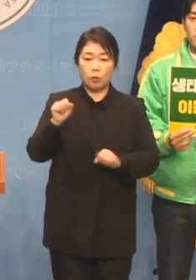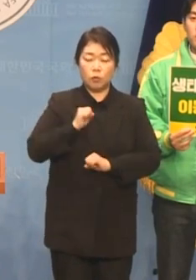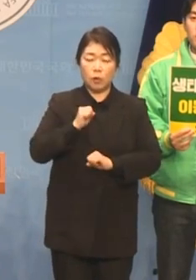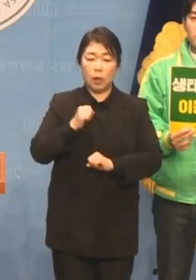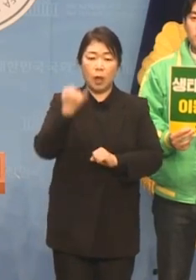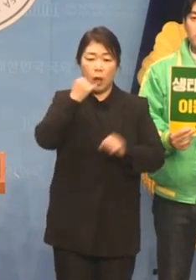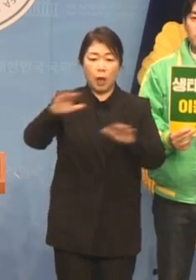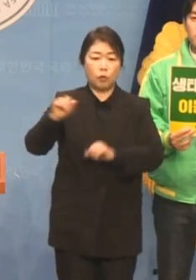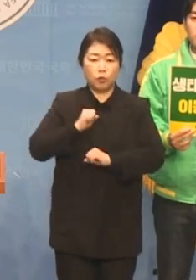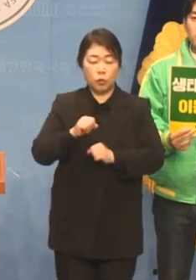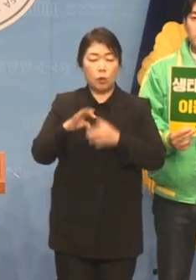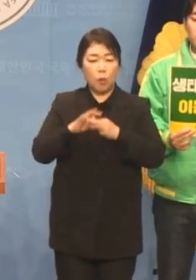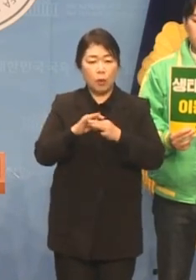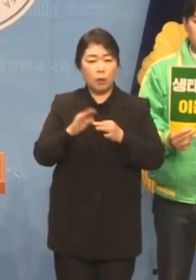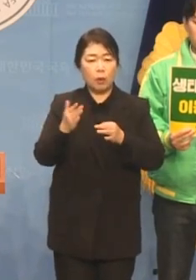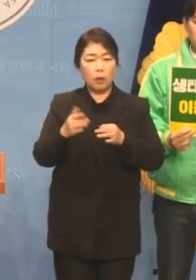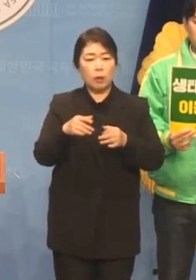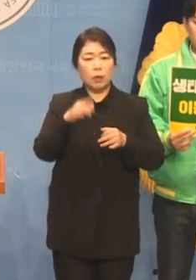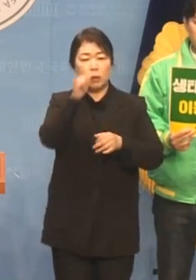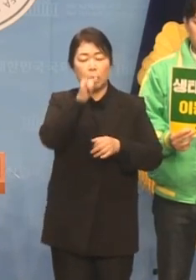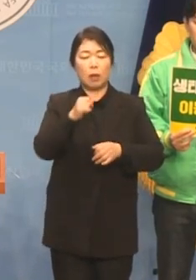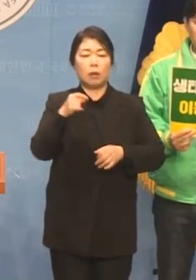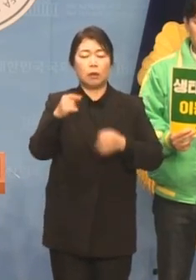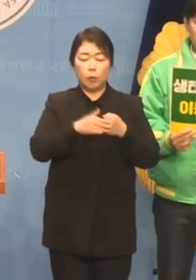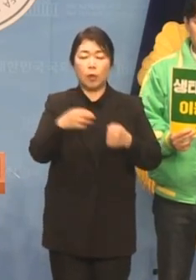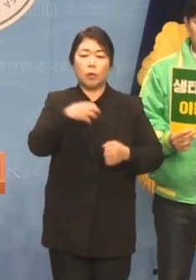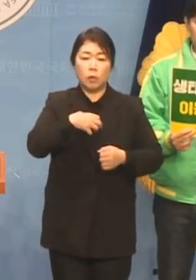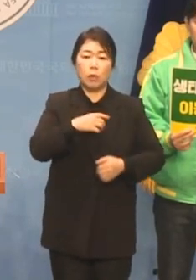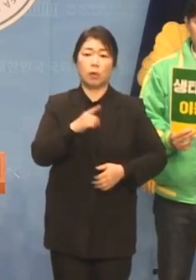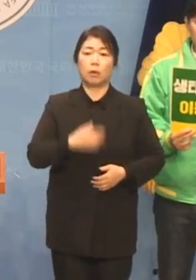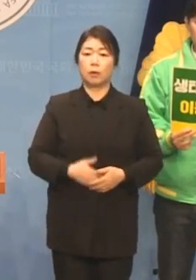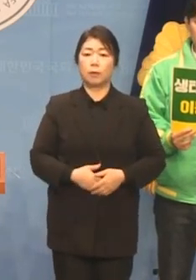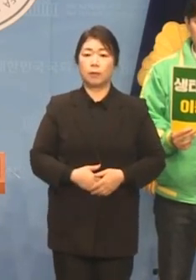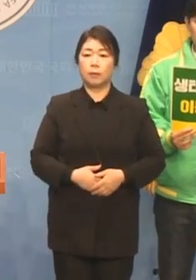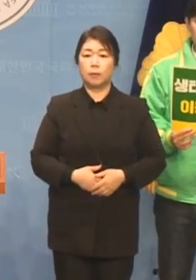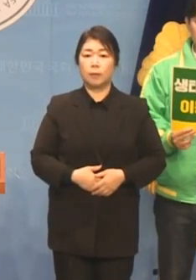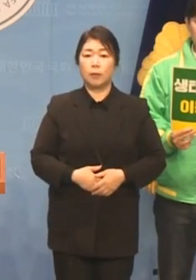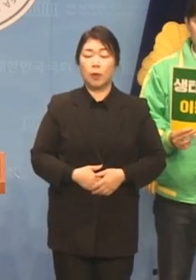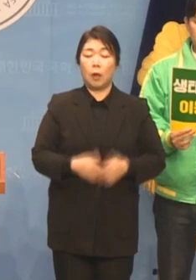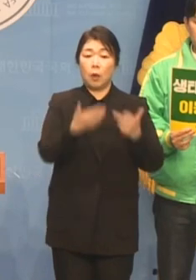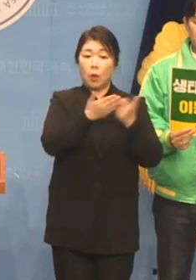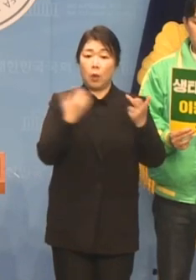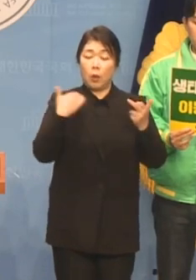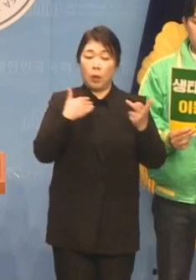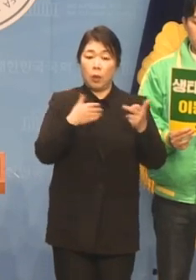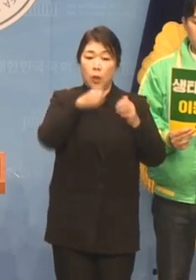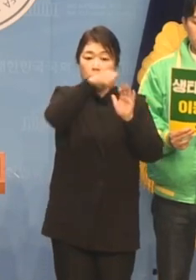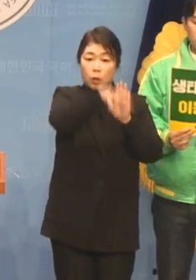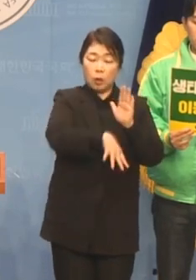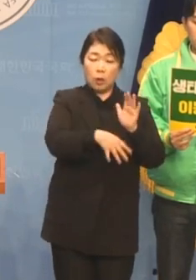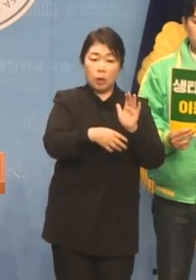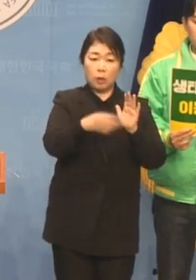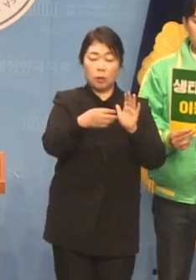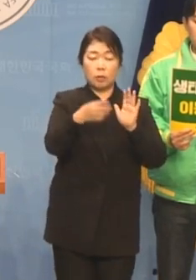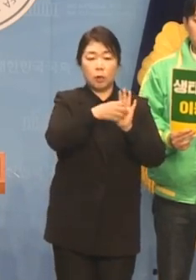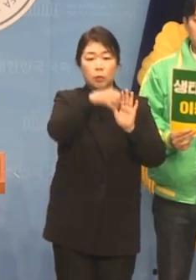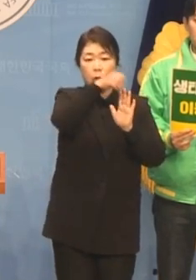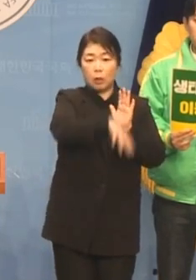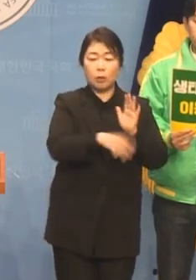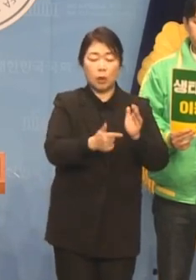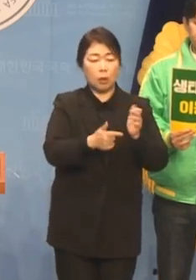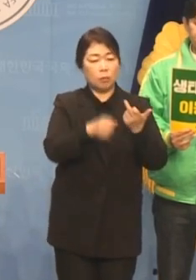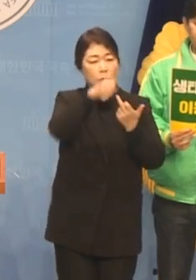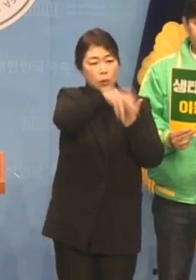둔 것이라 우려하고 있습니다이를 증명하기라도 하는 듯 제주도는 최근 서기포 탐라대 부지 활용에